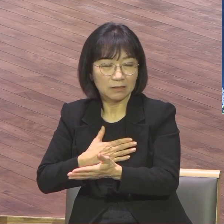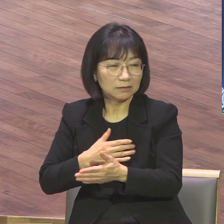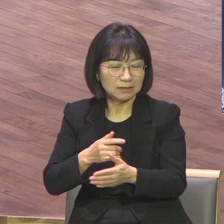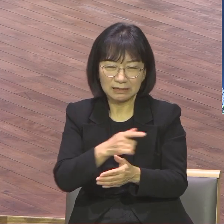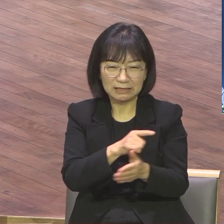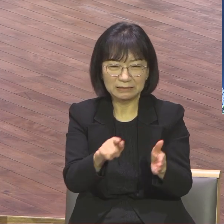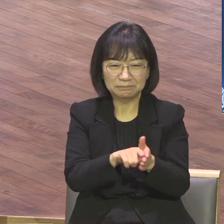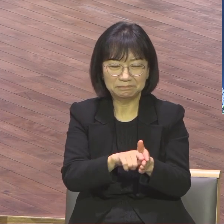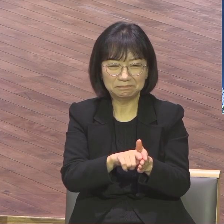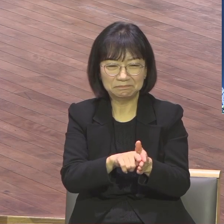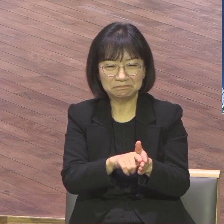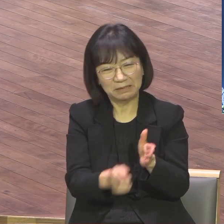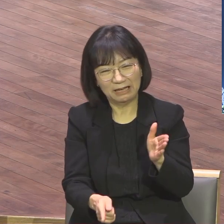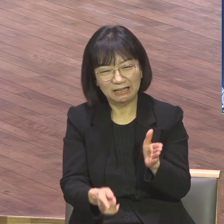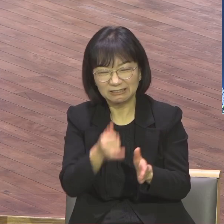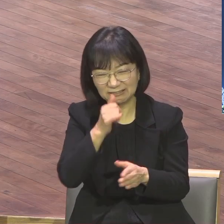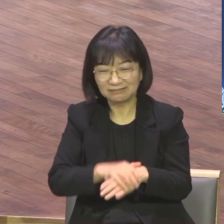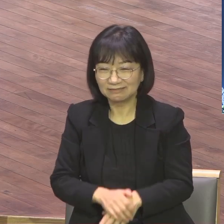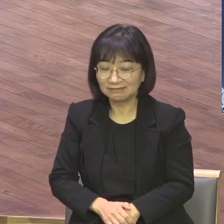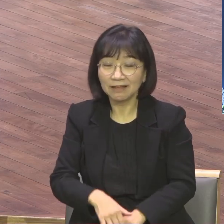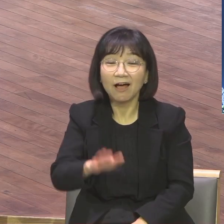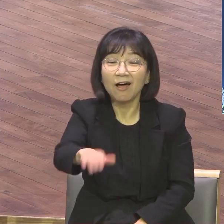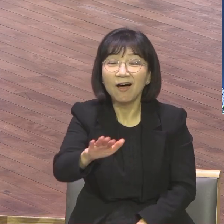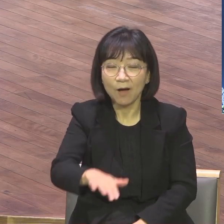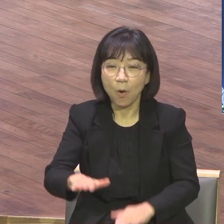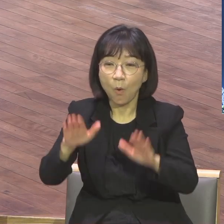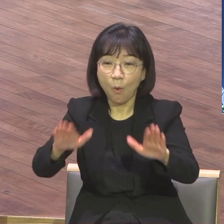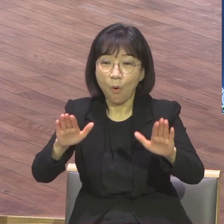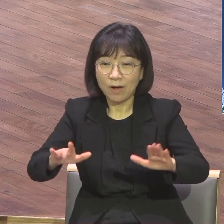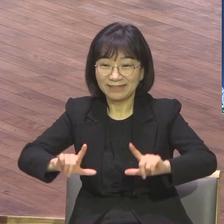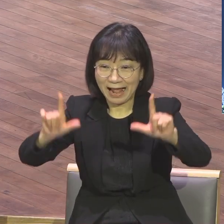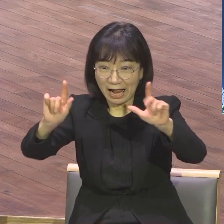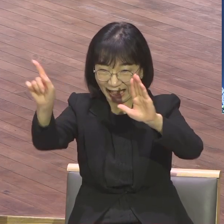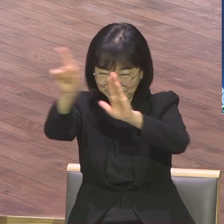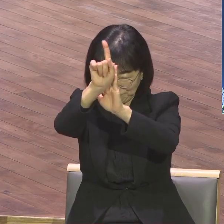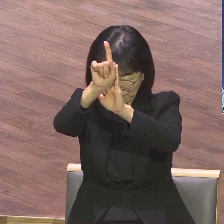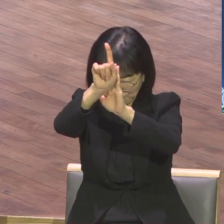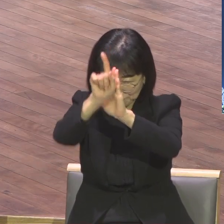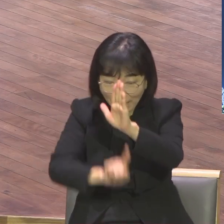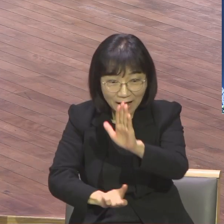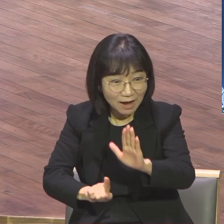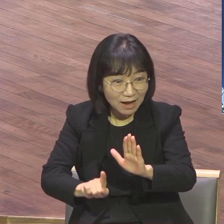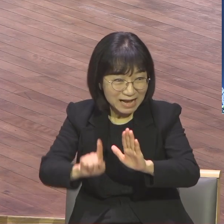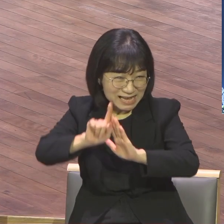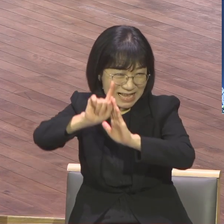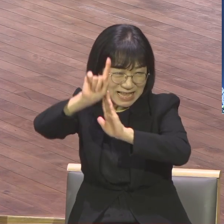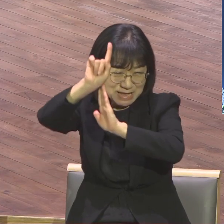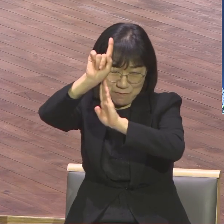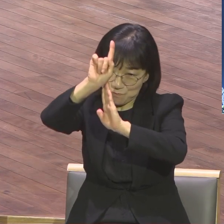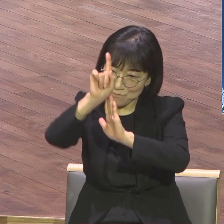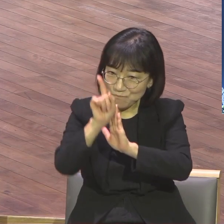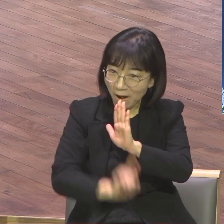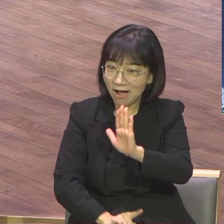날씨가 오늘 최고 추운 날씨입니다. 이번 겨울들에 제일 추운 날씨인데 이 춥다고